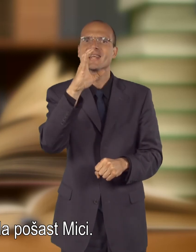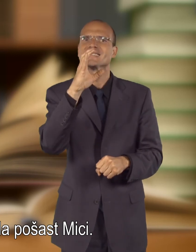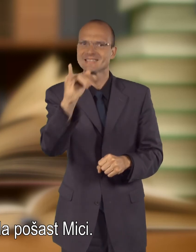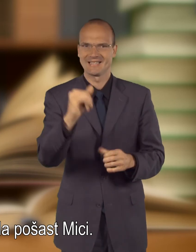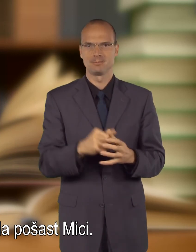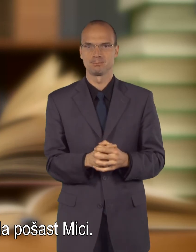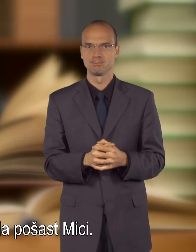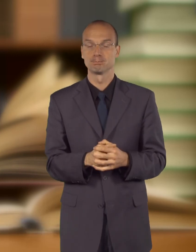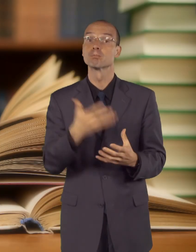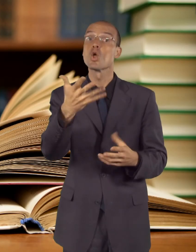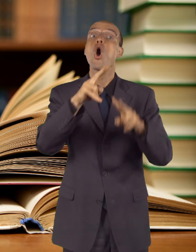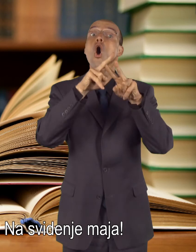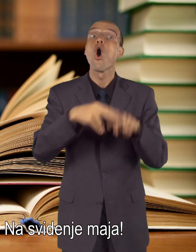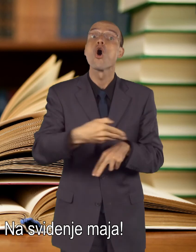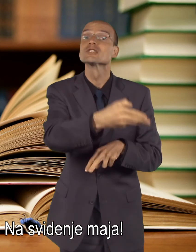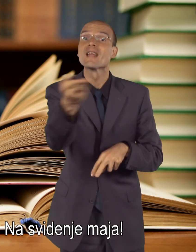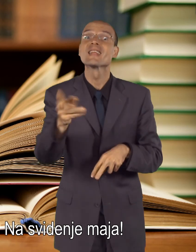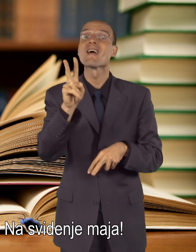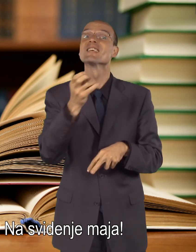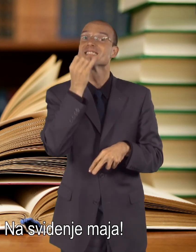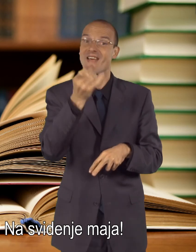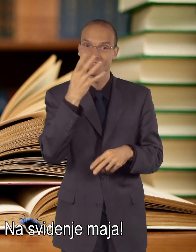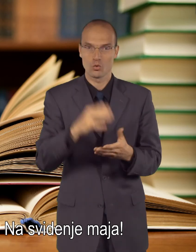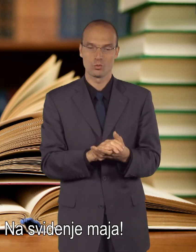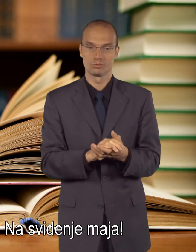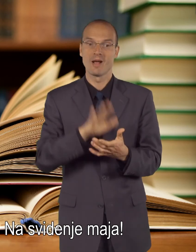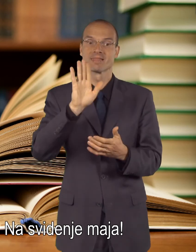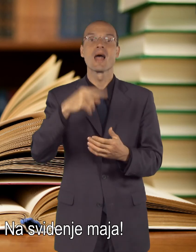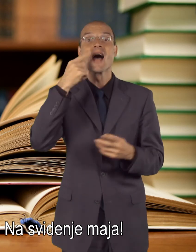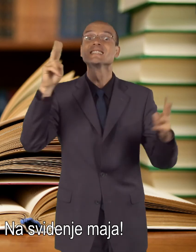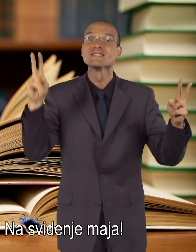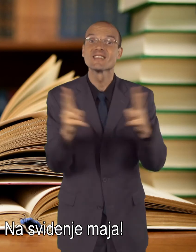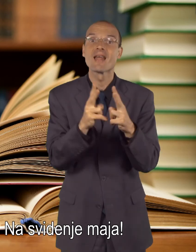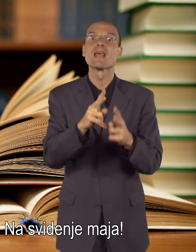Ostanite v cvetju. Nasvidenje maja.